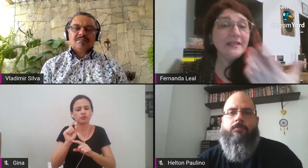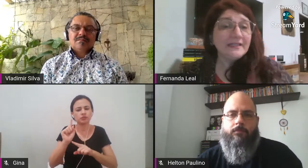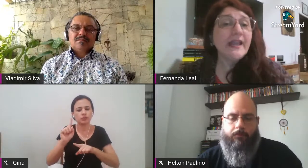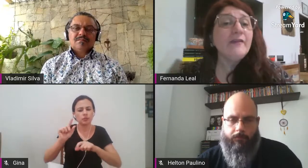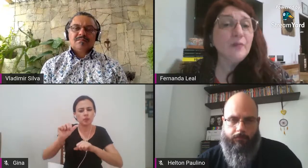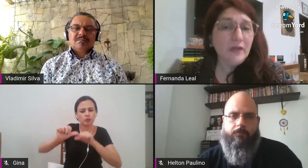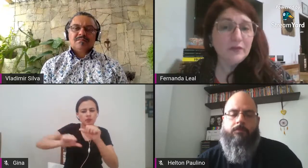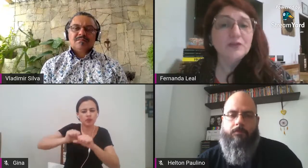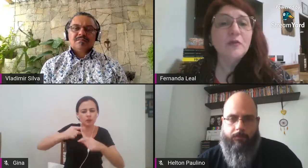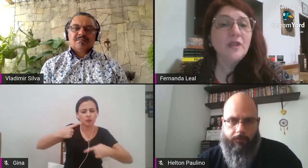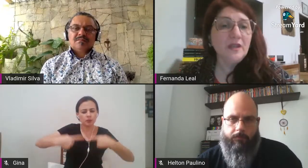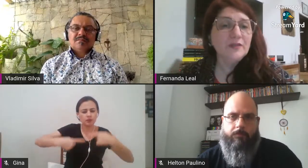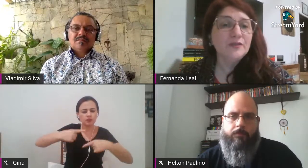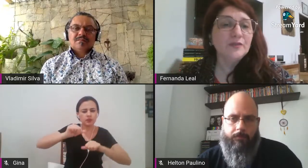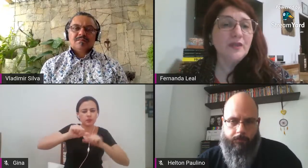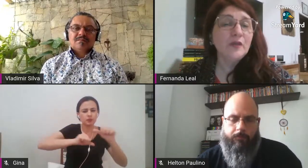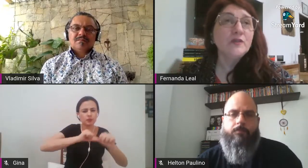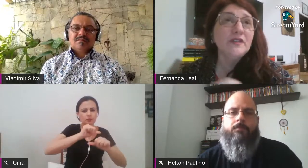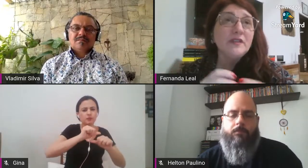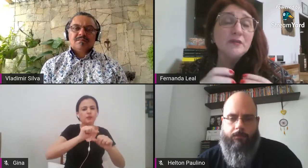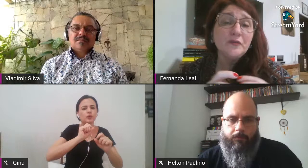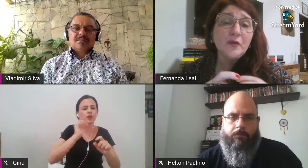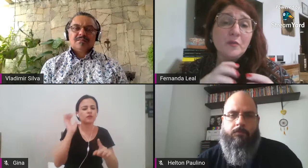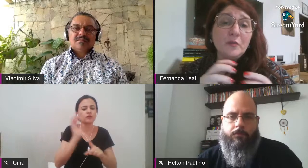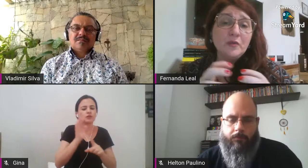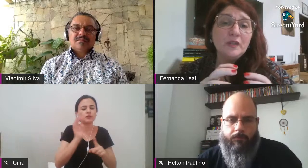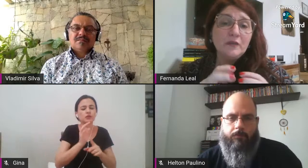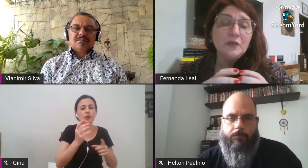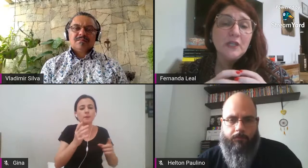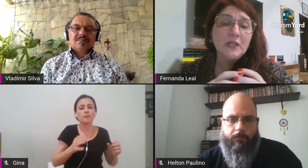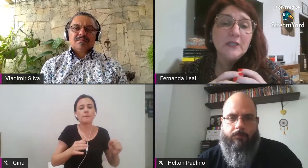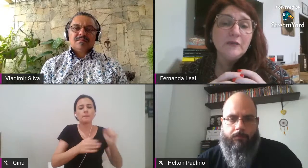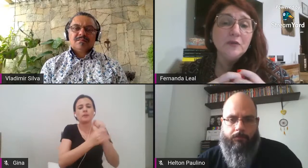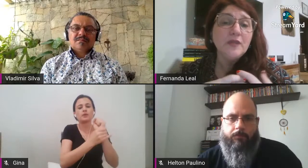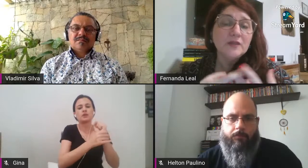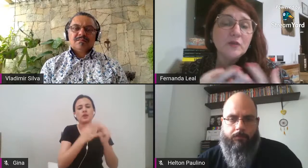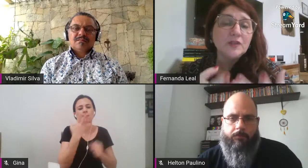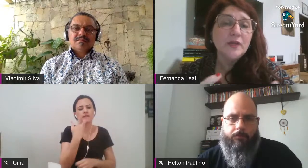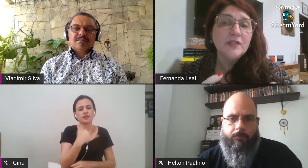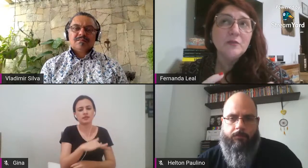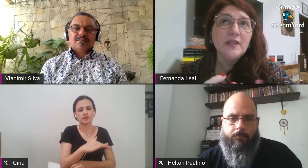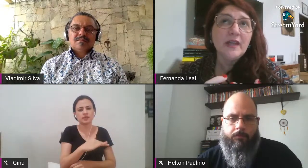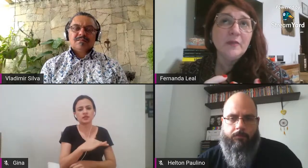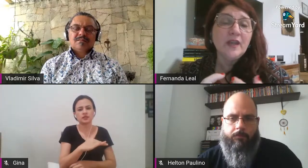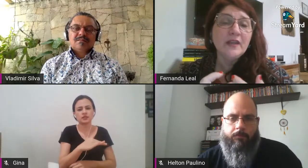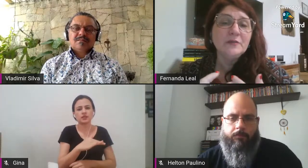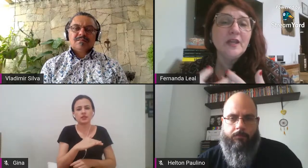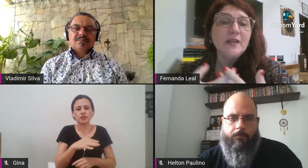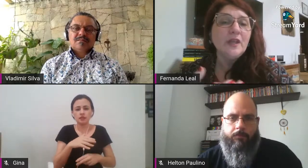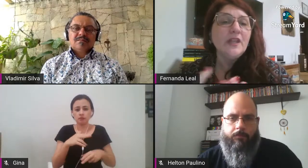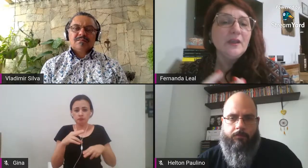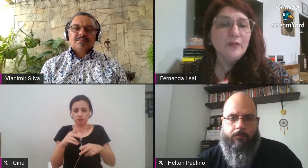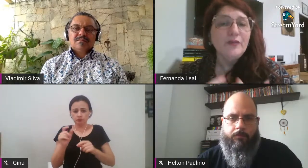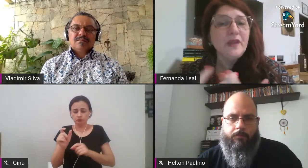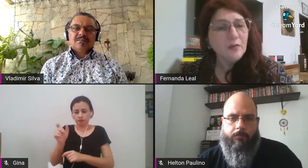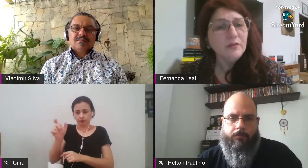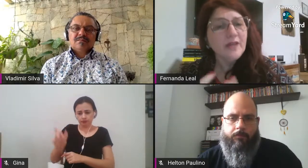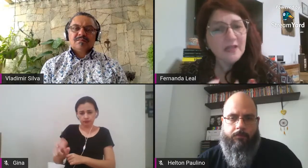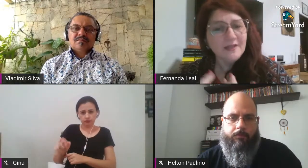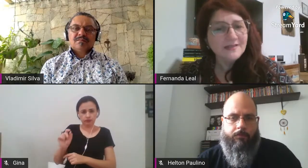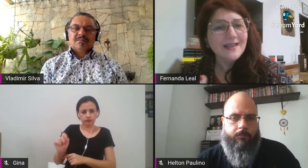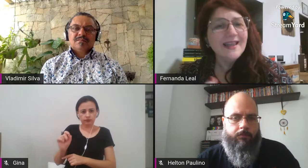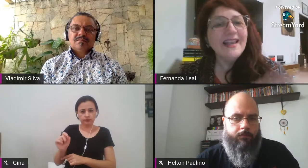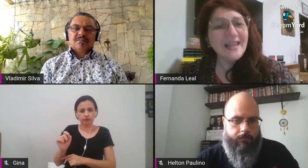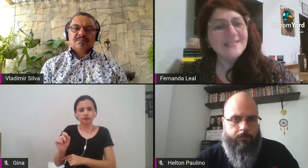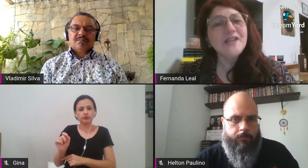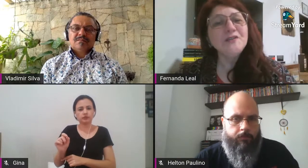E ele escreve um livro sobre isso. Inclusive, isso foi um motivo de dificuldades com a sua ex-mulher, porque a ex-mulher não queria que o filho